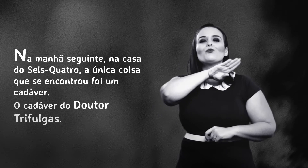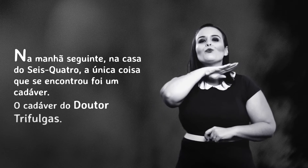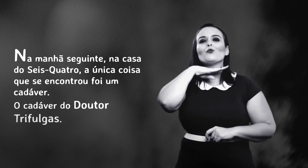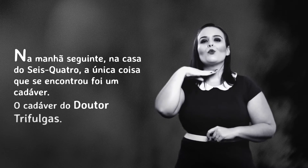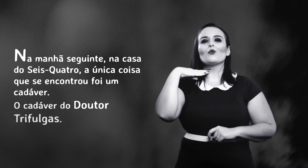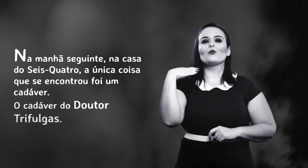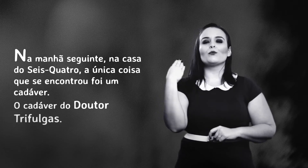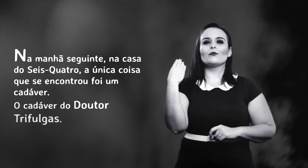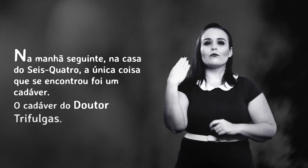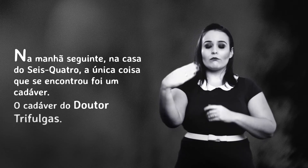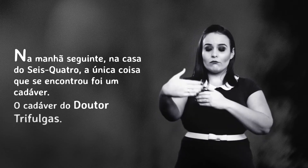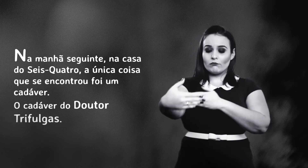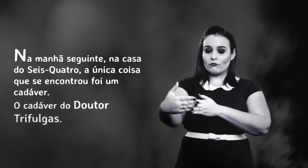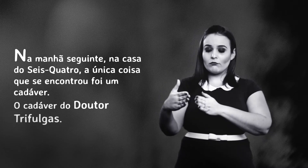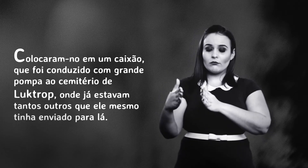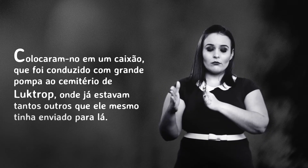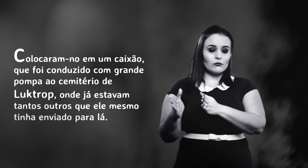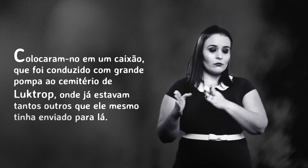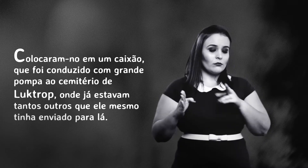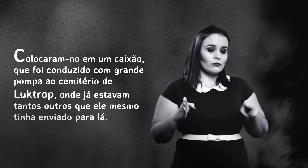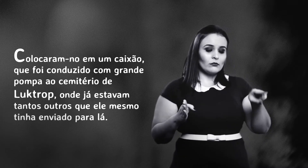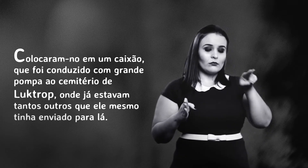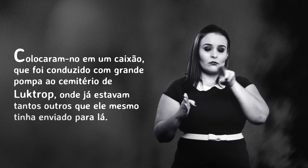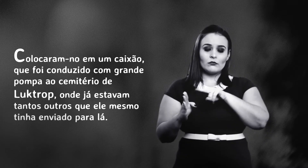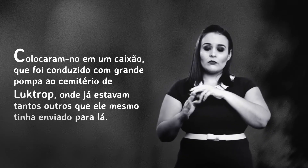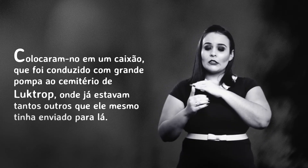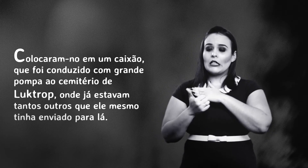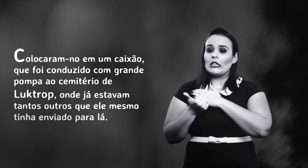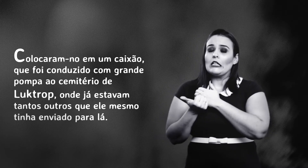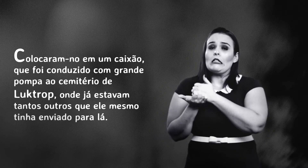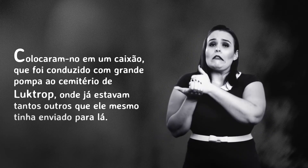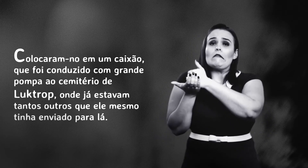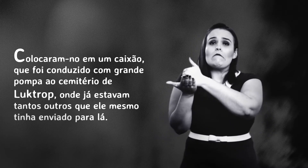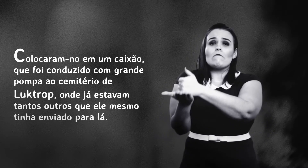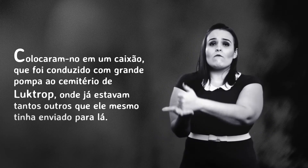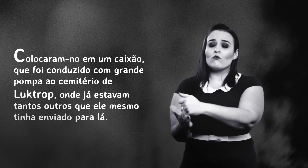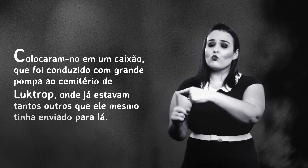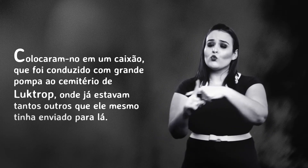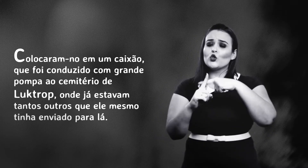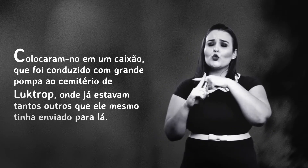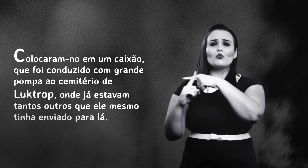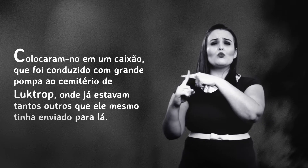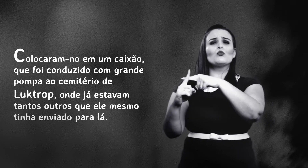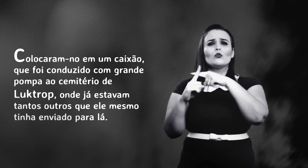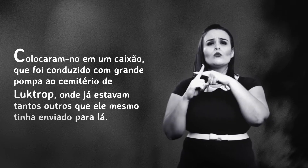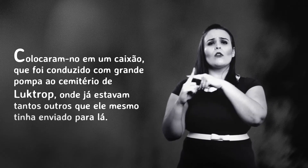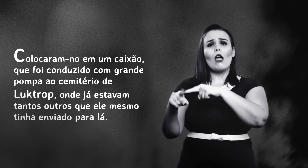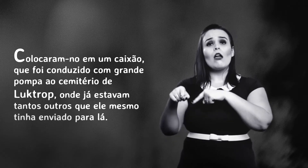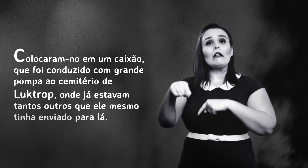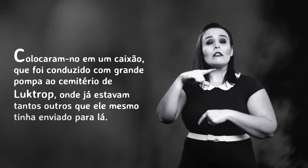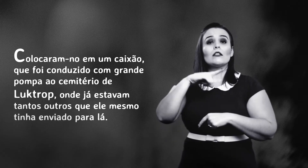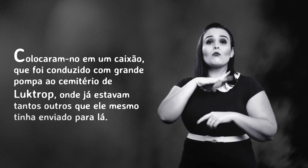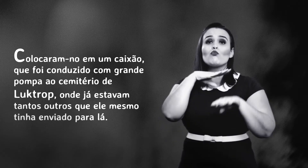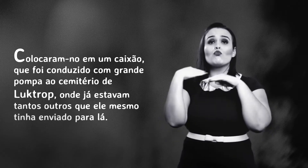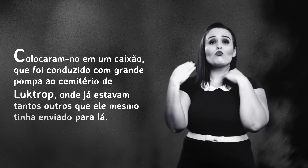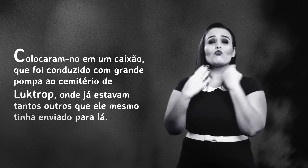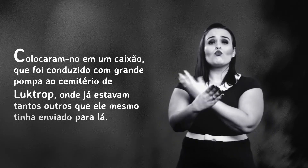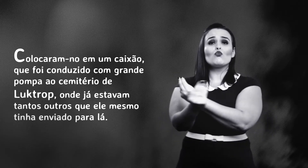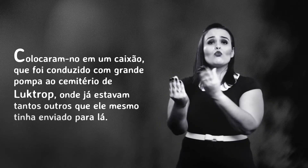Dr. Trifugas. Colocaram-no em um caixão que foi conduzido com grande pompa ao cemitério de Luktrop, onde